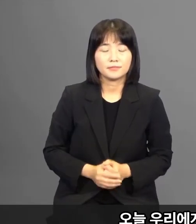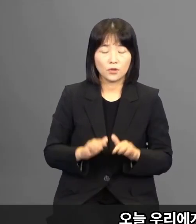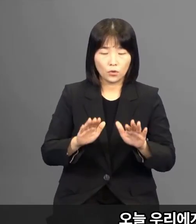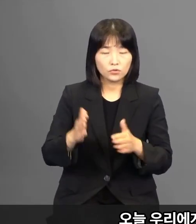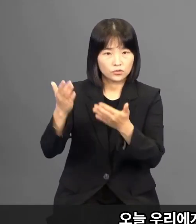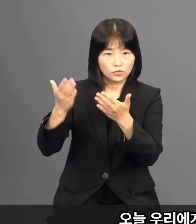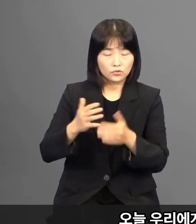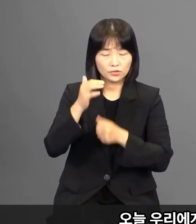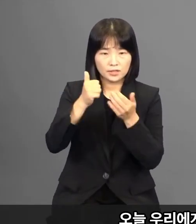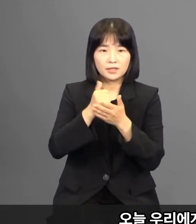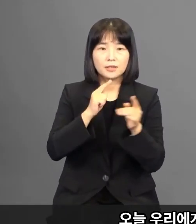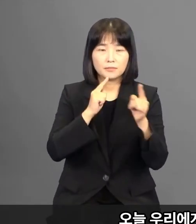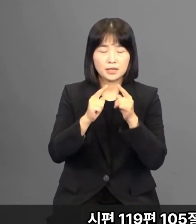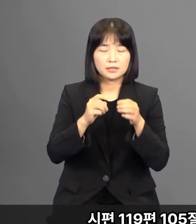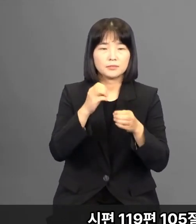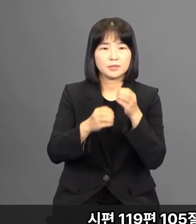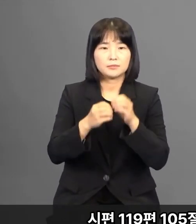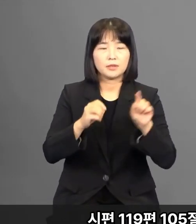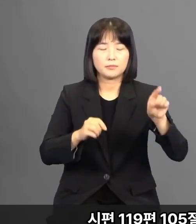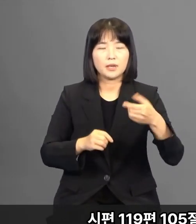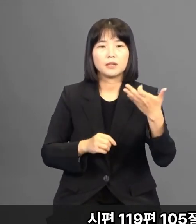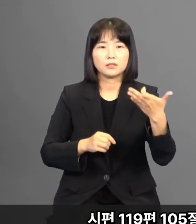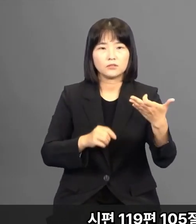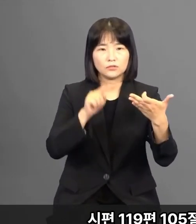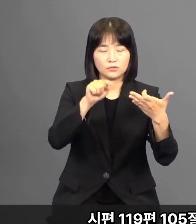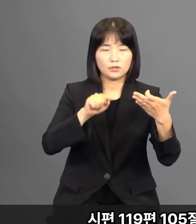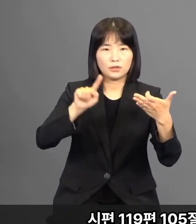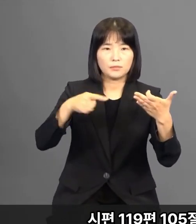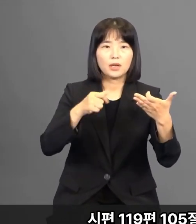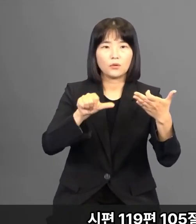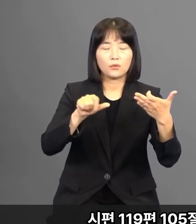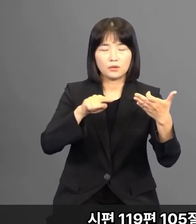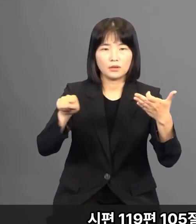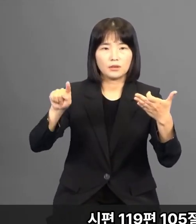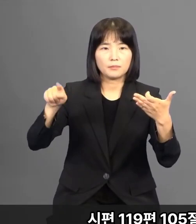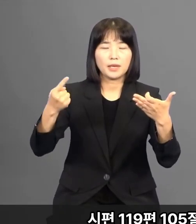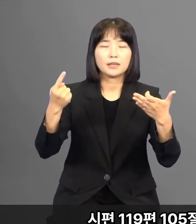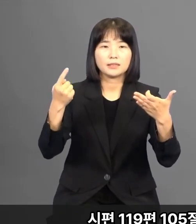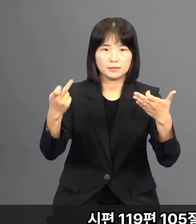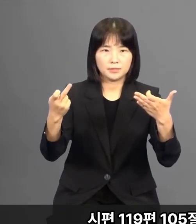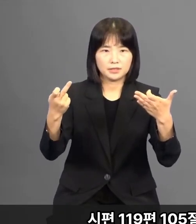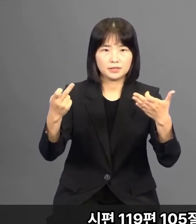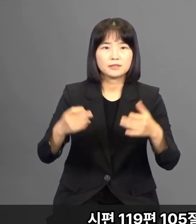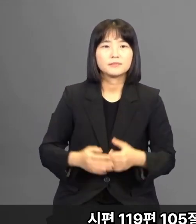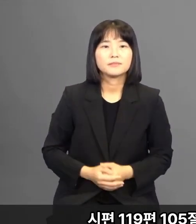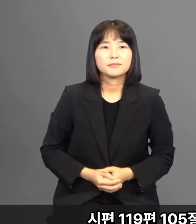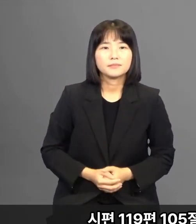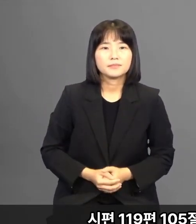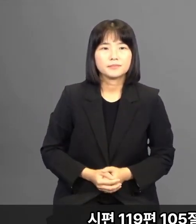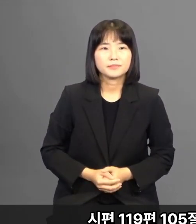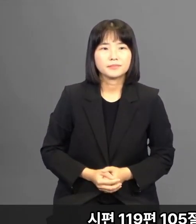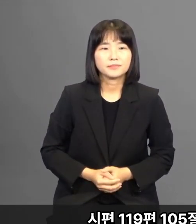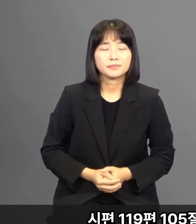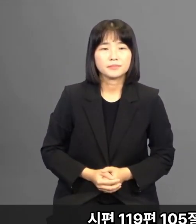오늘 우리에게 주시는 하나님의 말씀은 시편 119편 105절에서 112절까지의 말씀입니다.